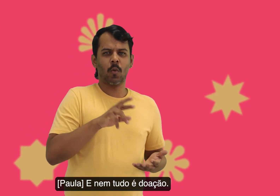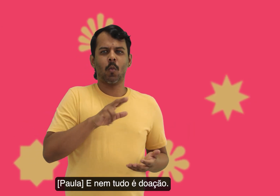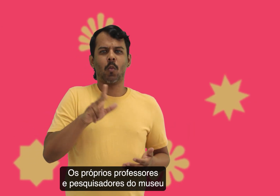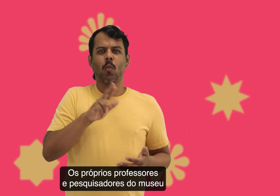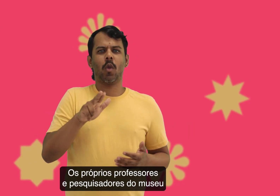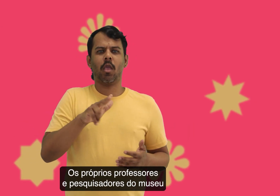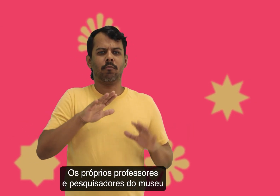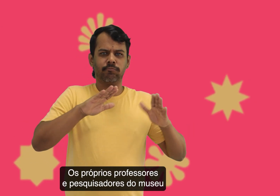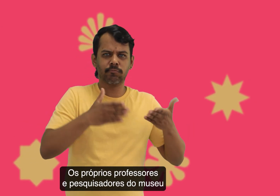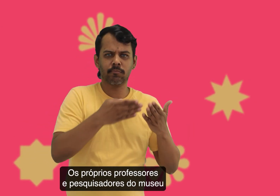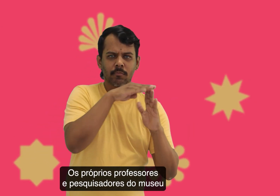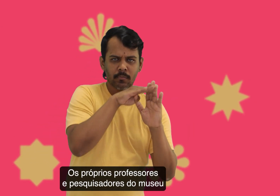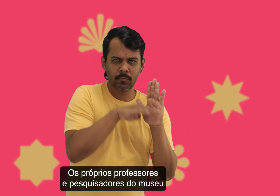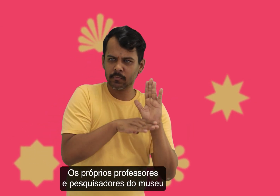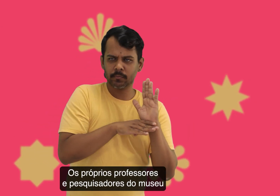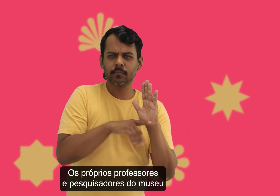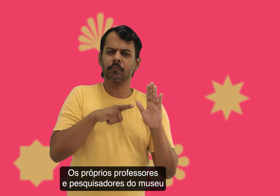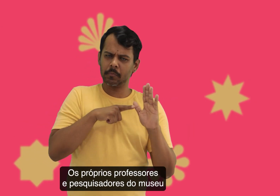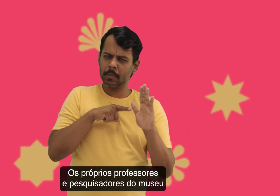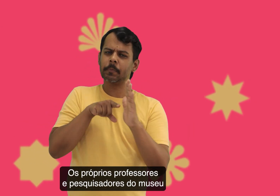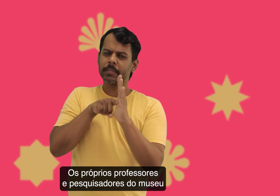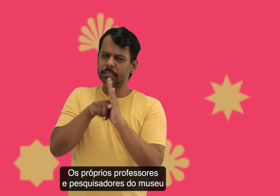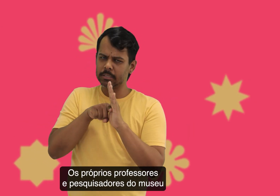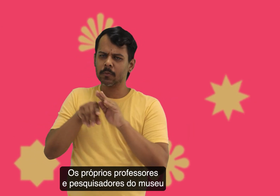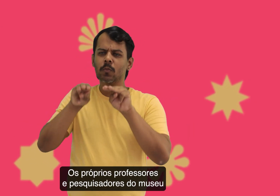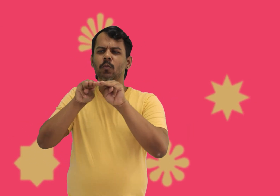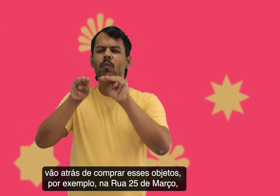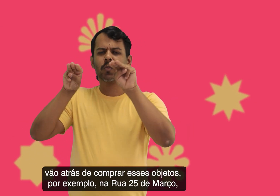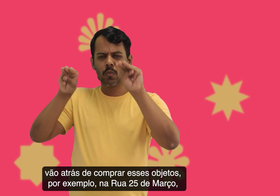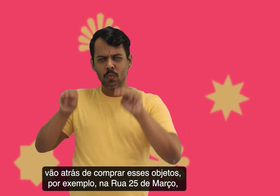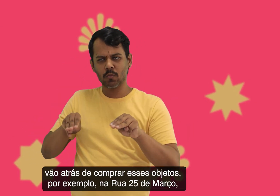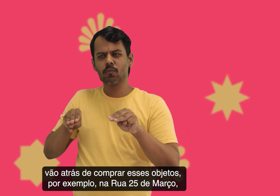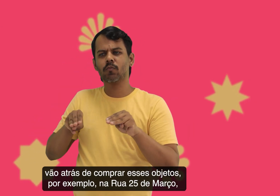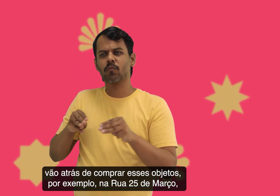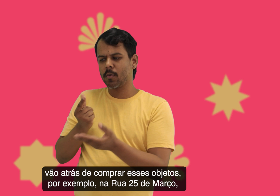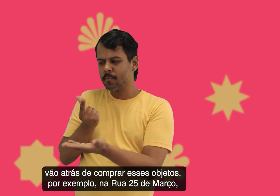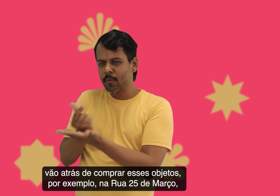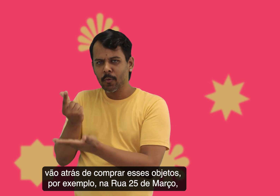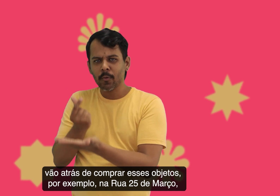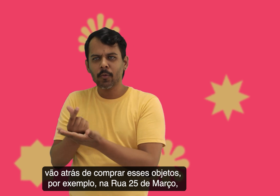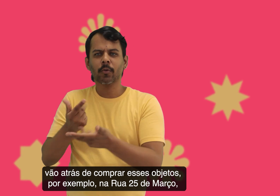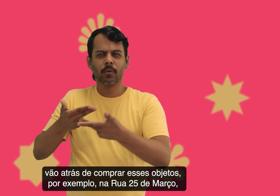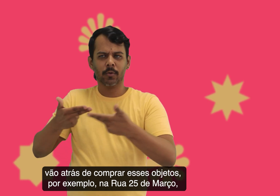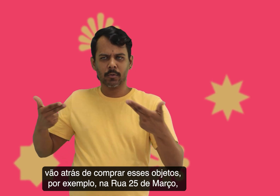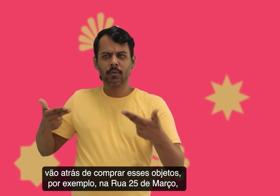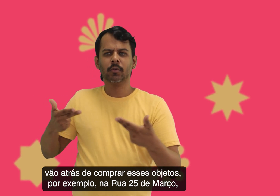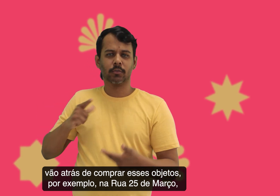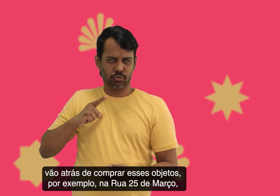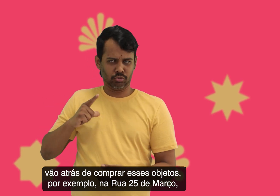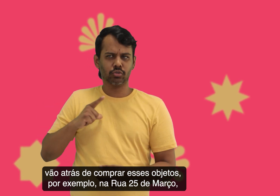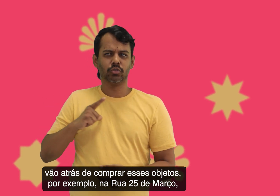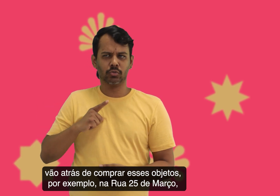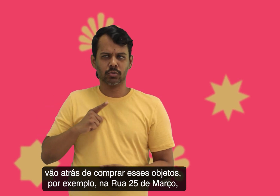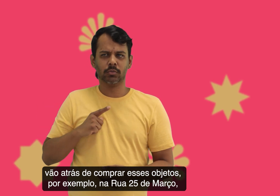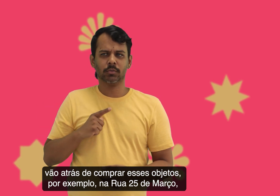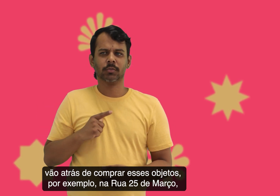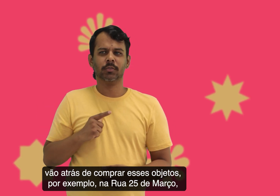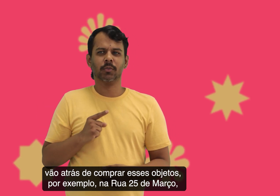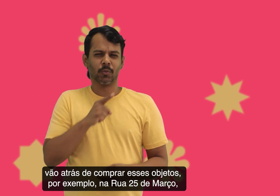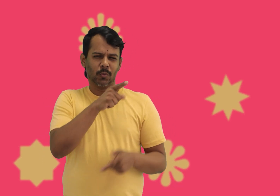doação. Os próprios professores e pesquisadores do museu vão atrás de comprar esses objetos. Por exemplo, na rua 25 de